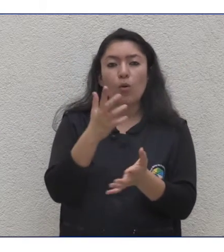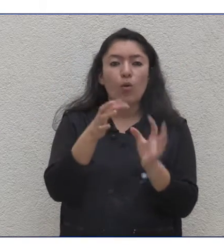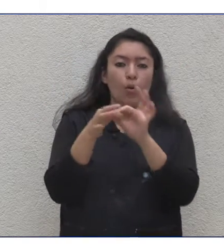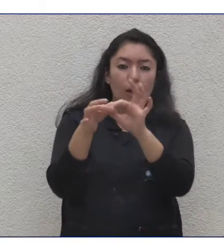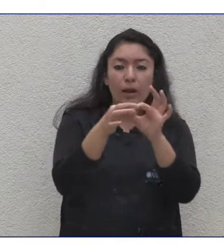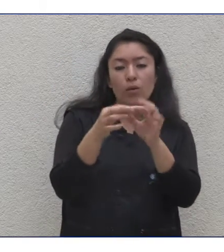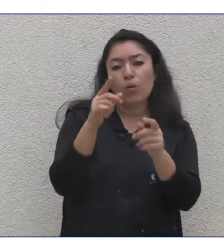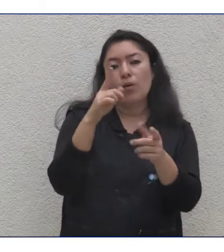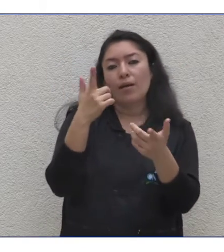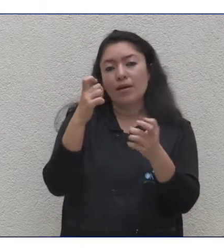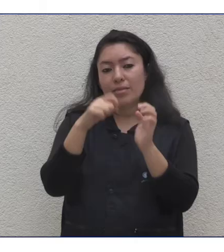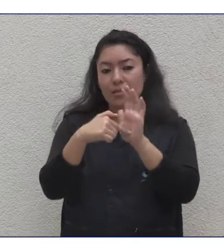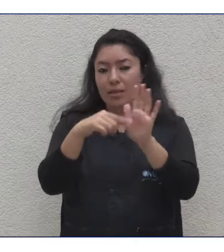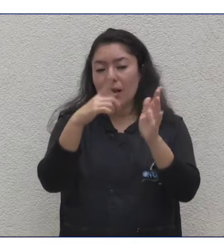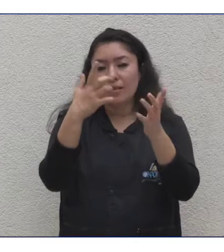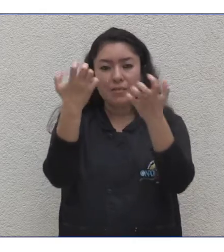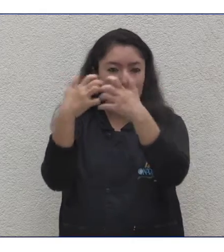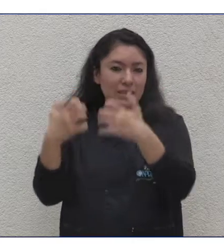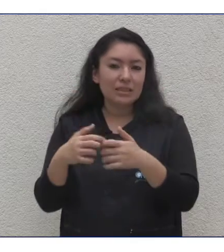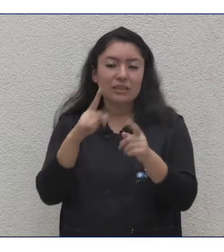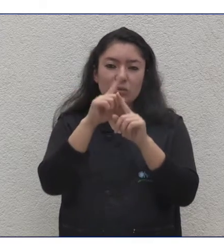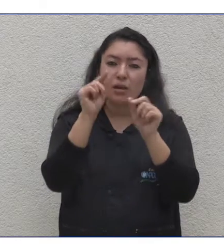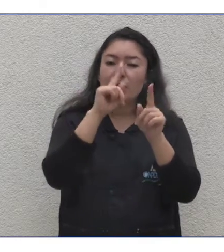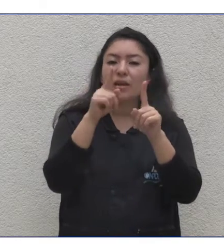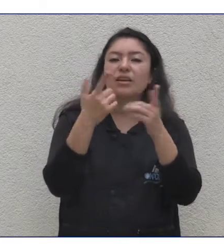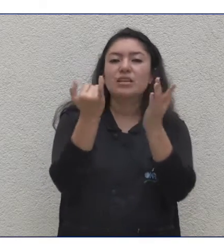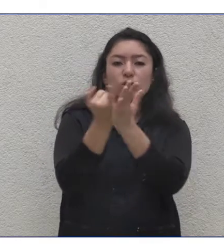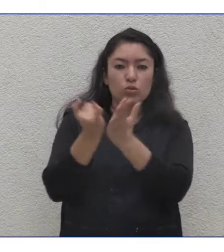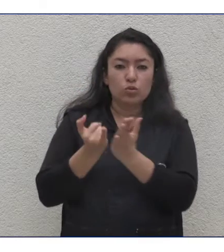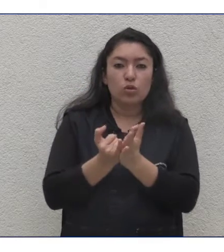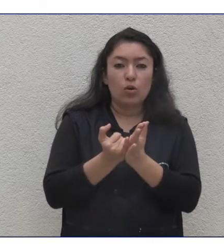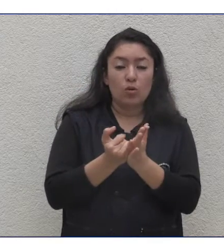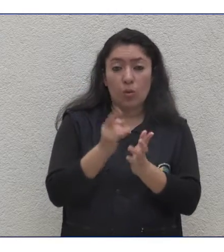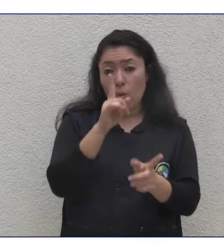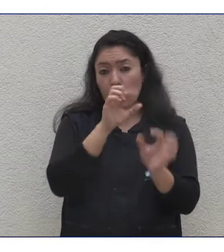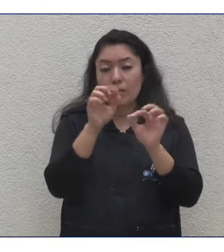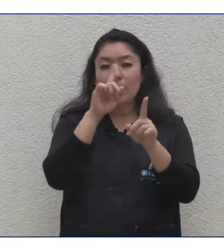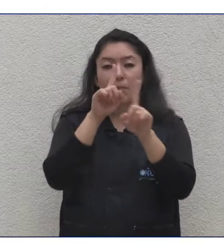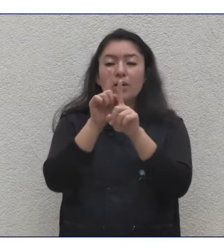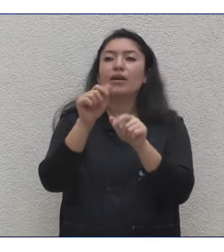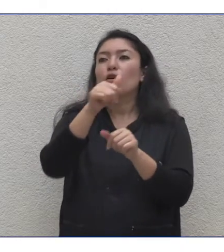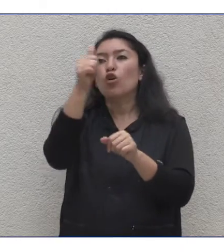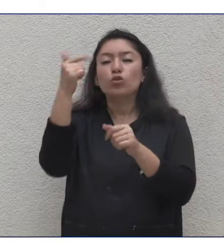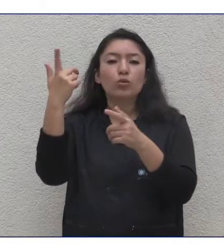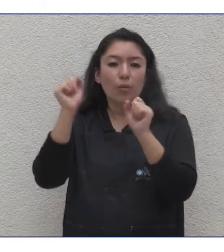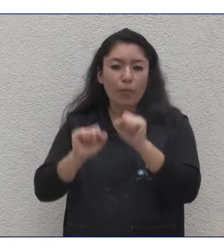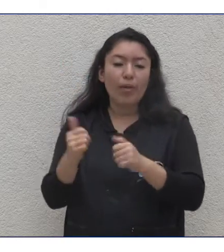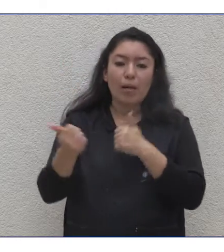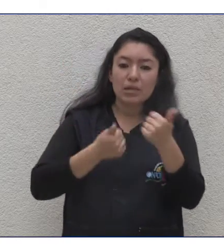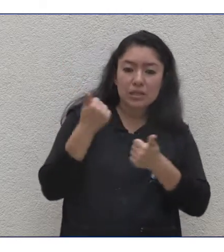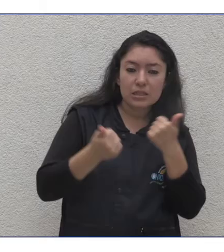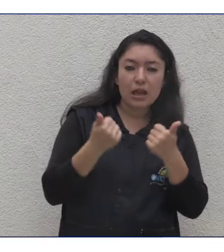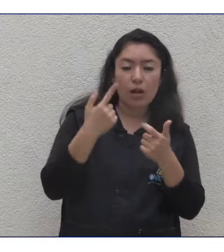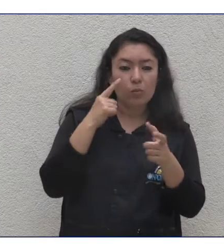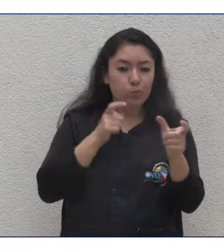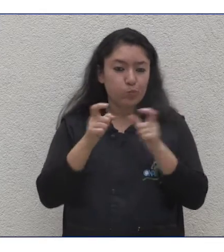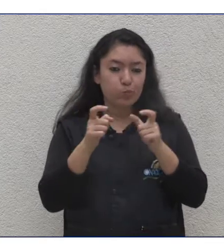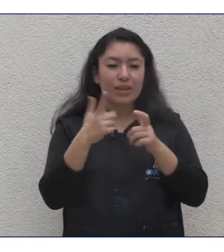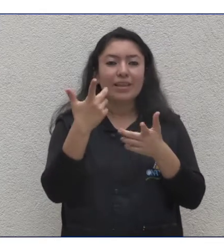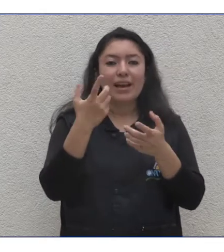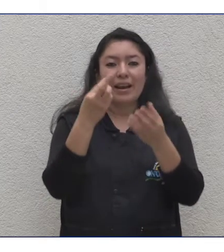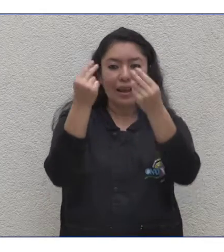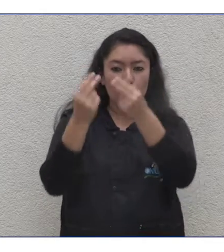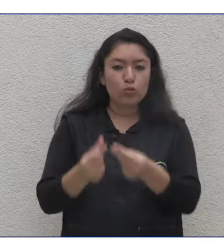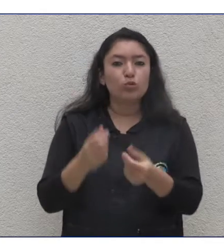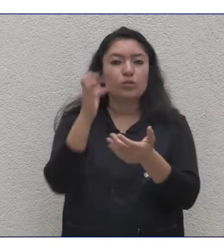organismo, órgano, entidad, dependencia, institución y cualquier otro que maneje, administre o ejecute recursos